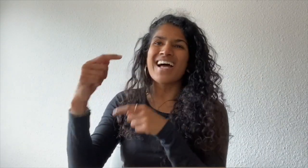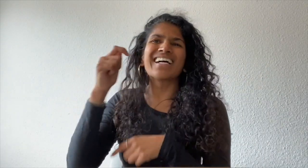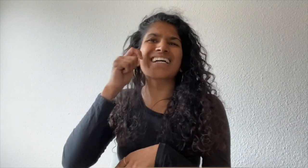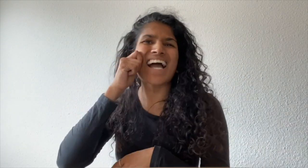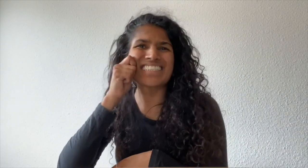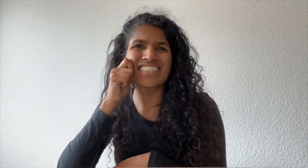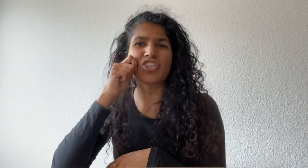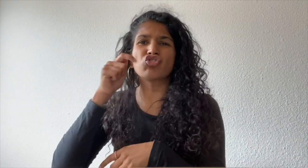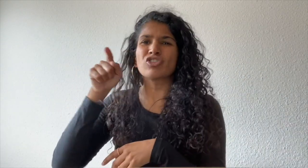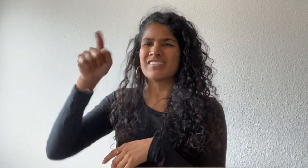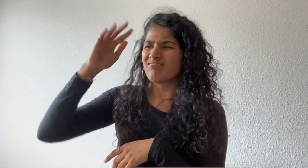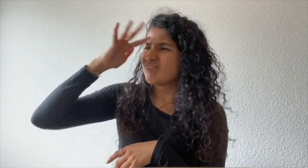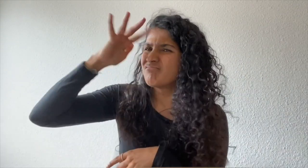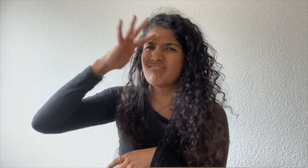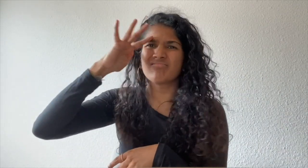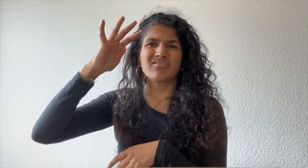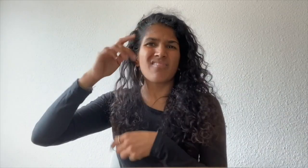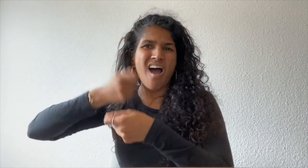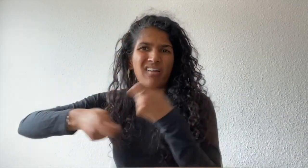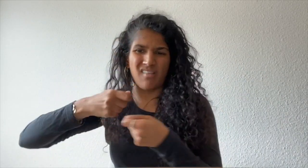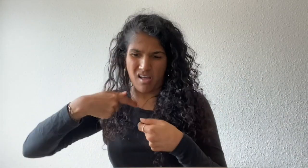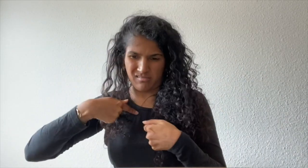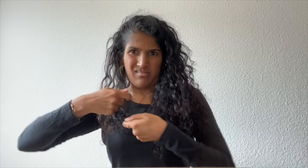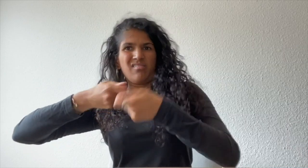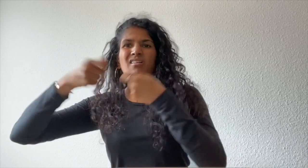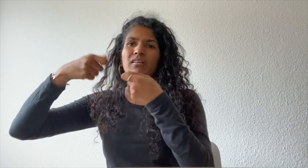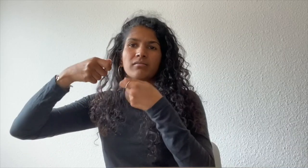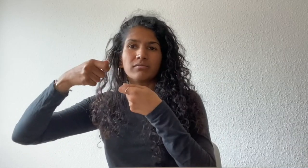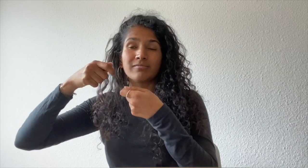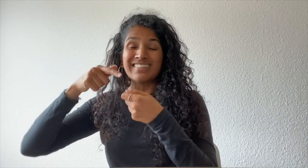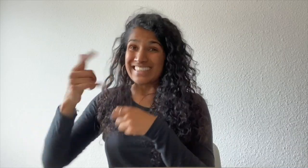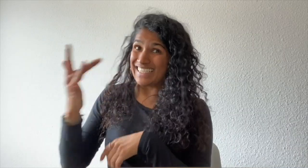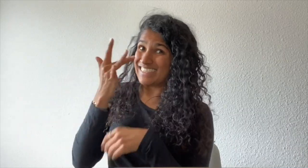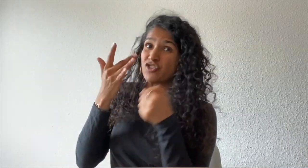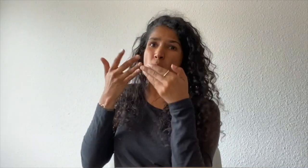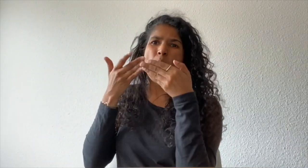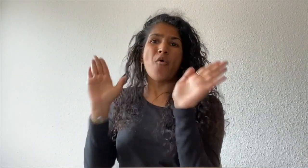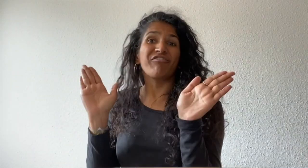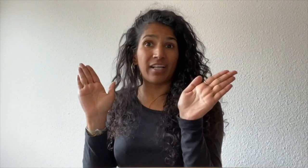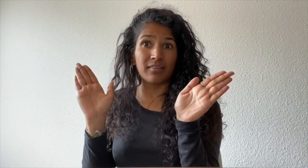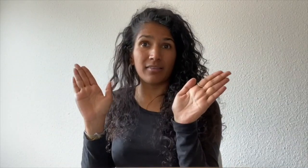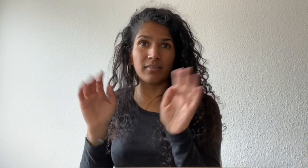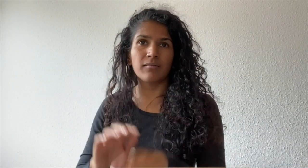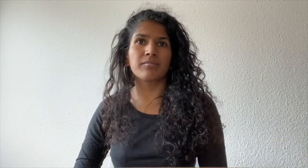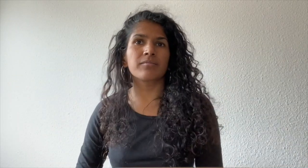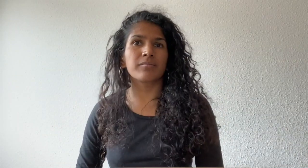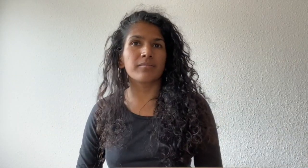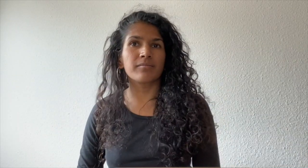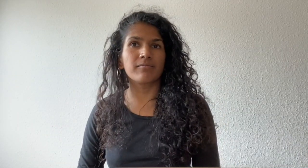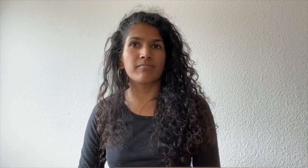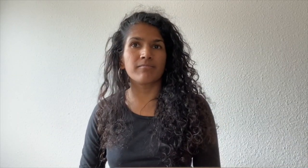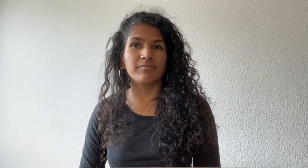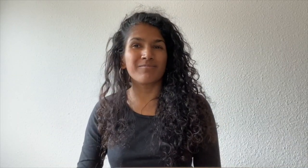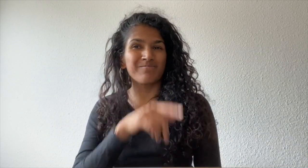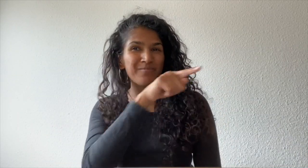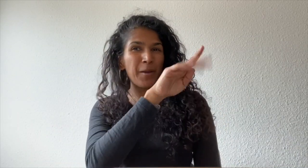Bei Konfrontation mit eigenem rassistischen Denken und Handeln sollte man offen bleiben für